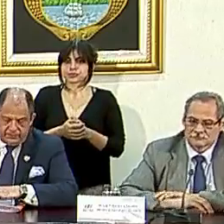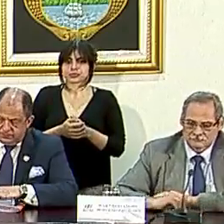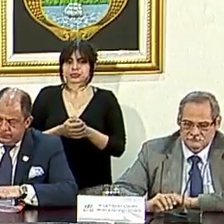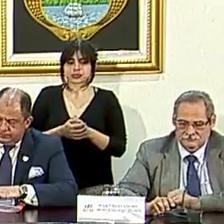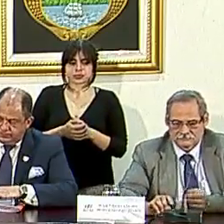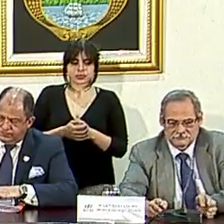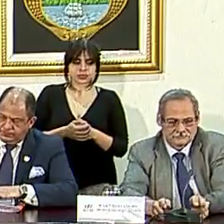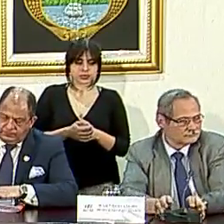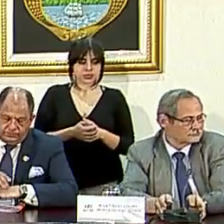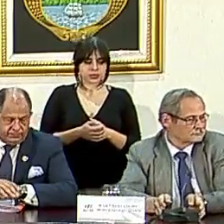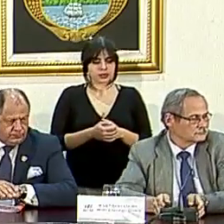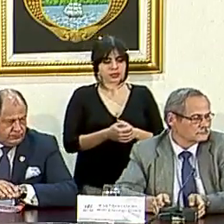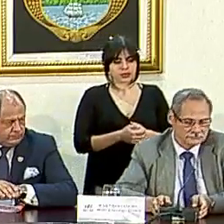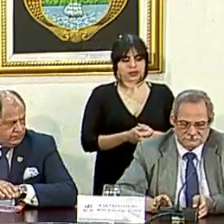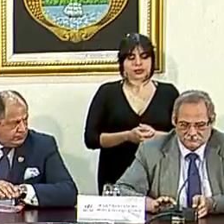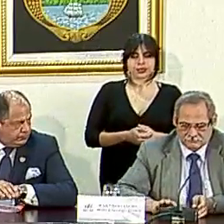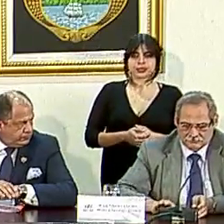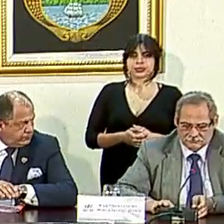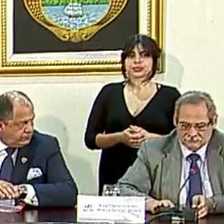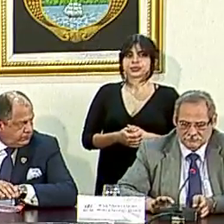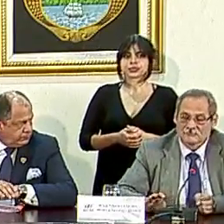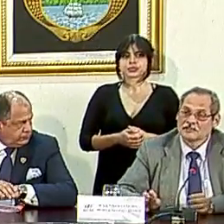ministro.